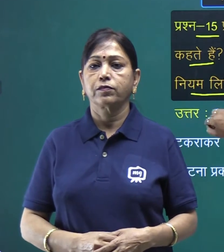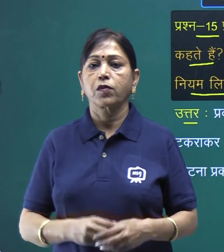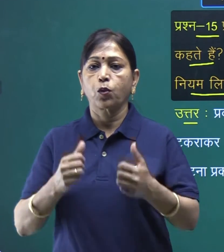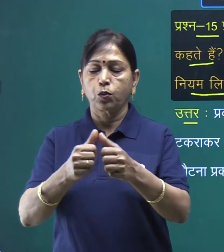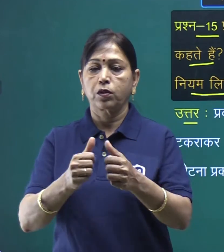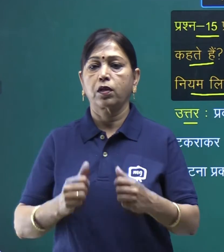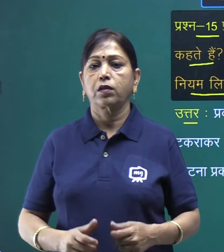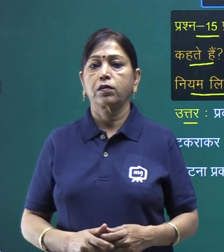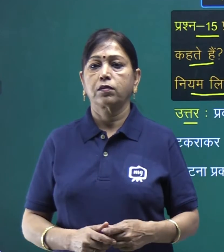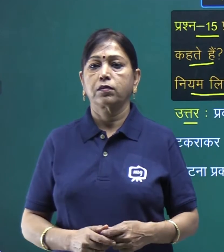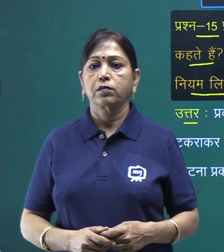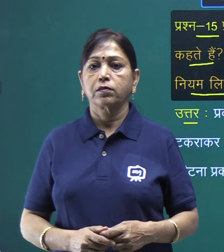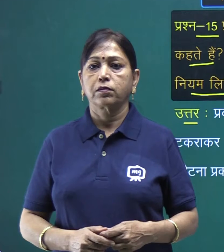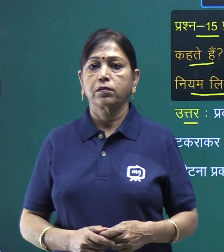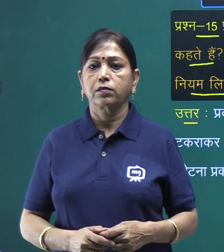उत्तर,